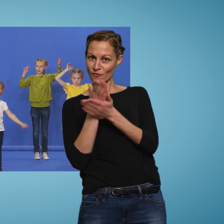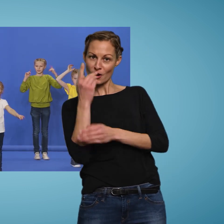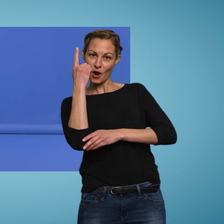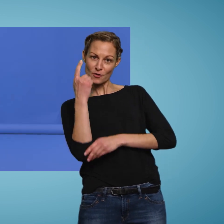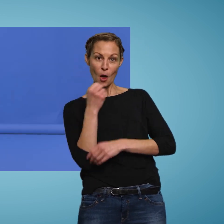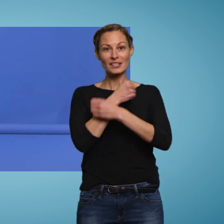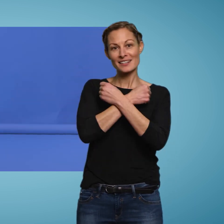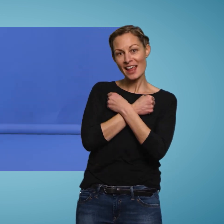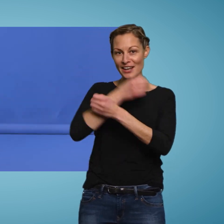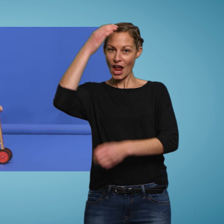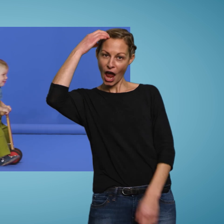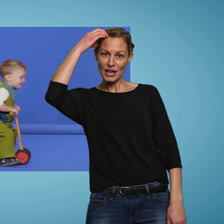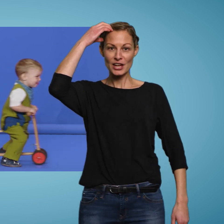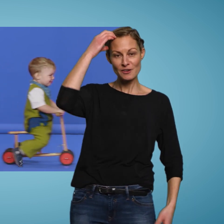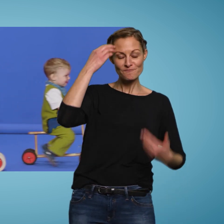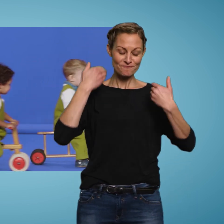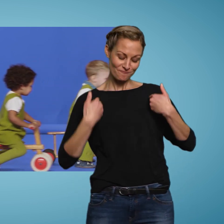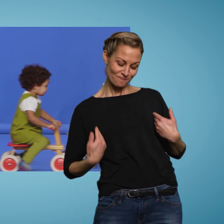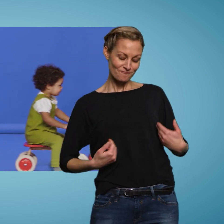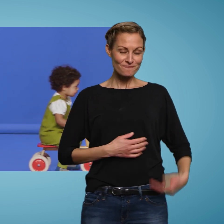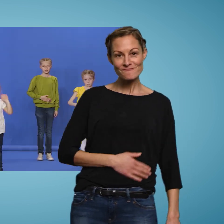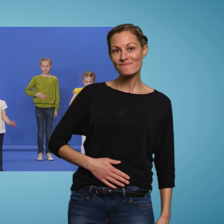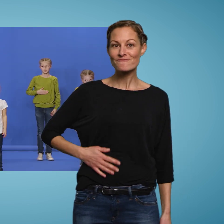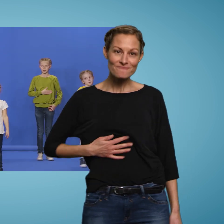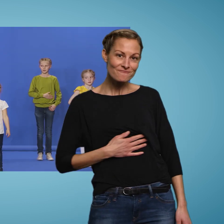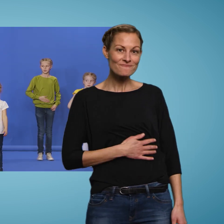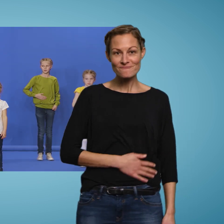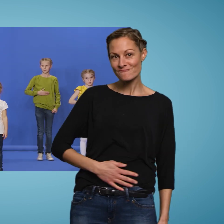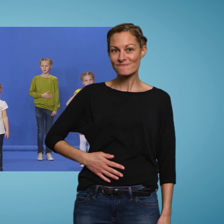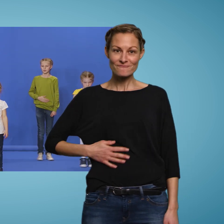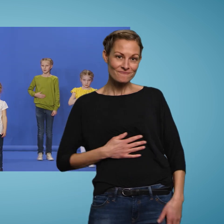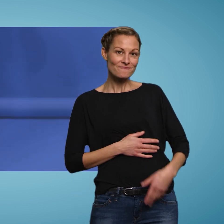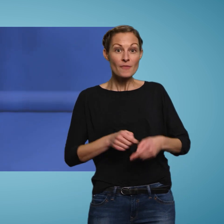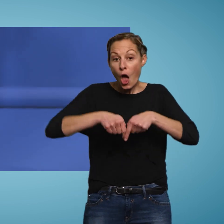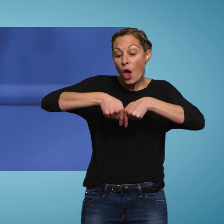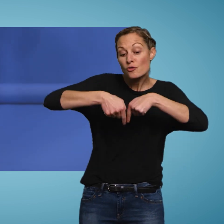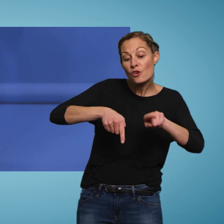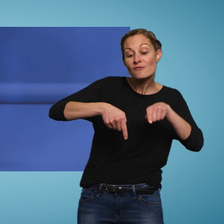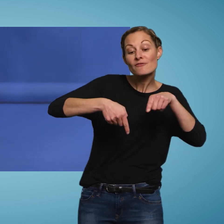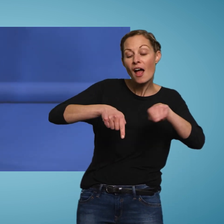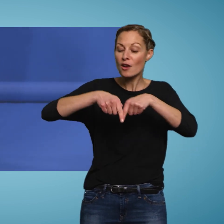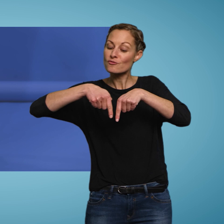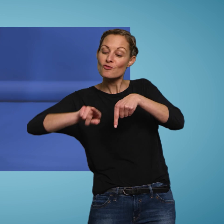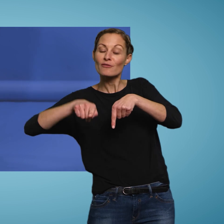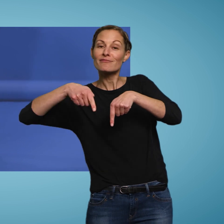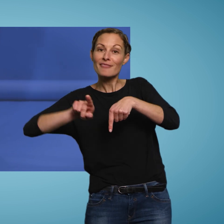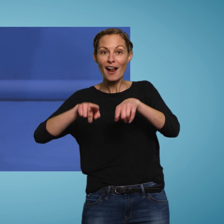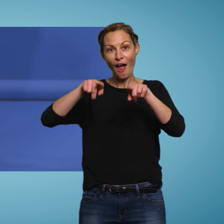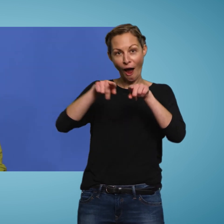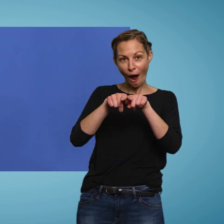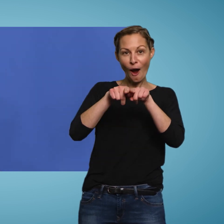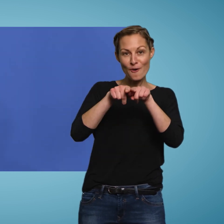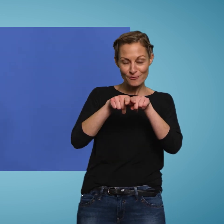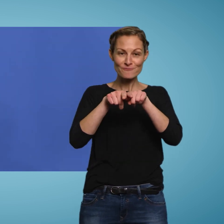Achtung, fertig, los! Teddy, Edi, reibt sich den Bauch, schüttelt das linke Bein und das